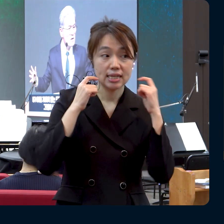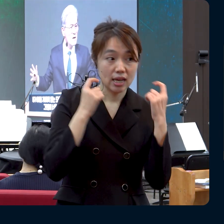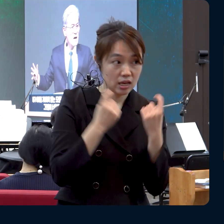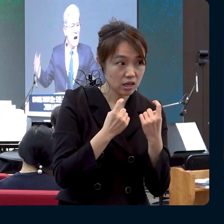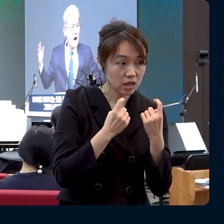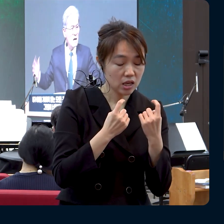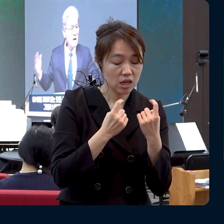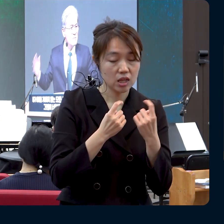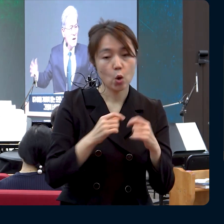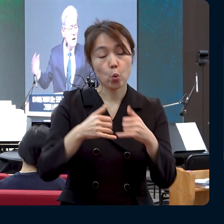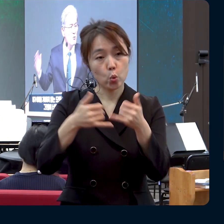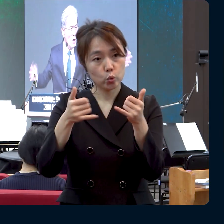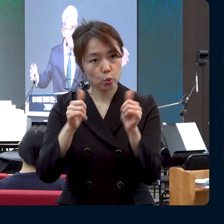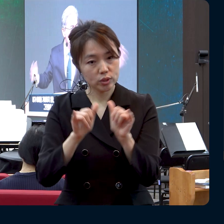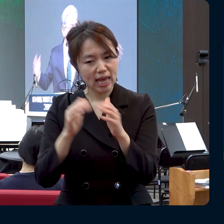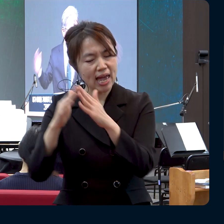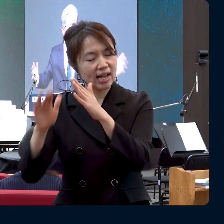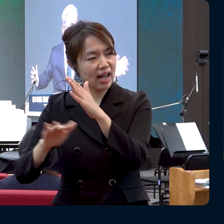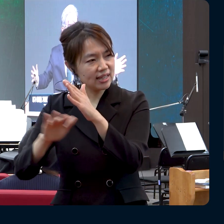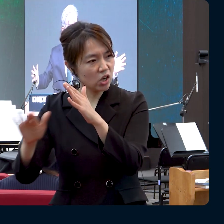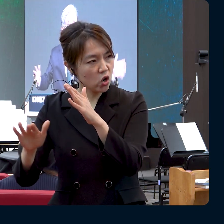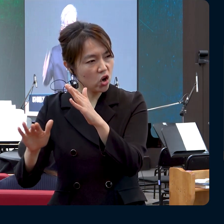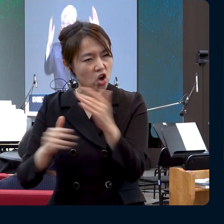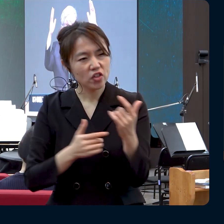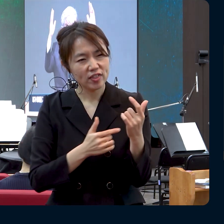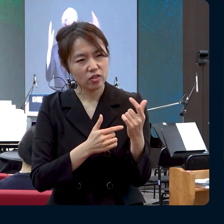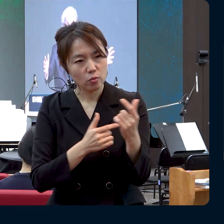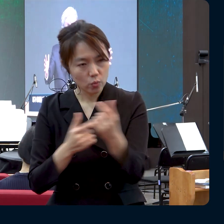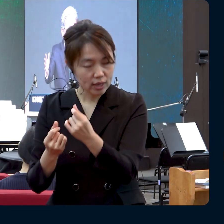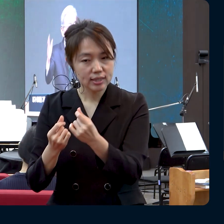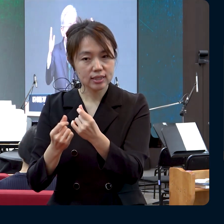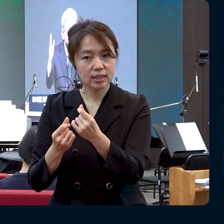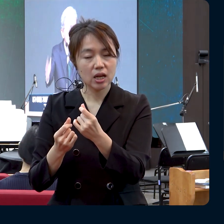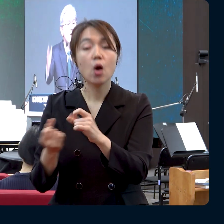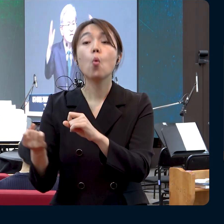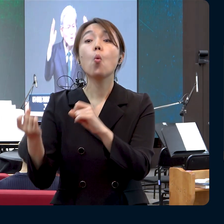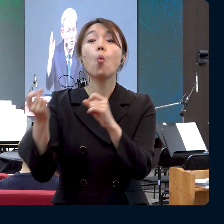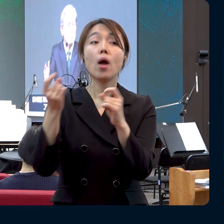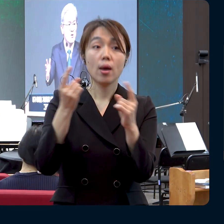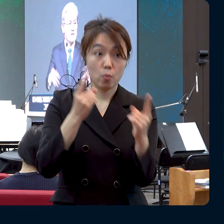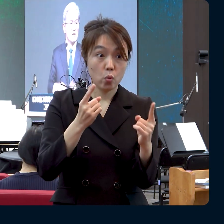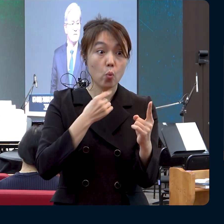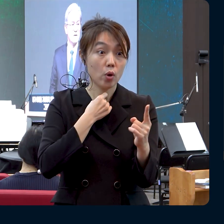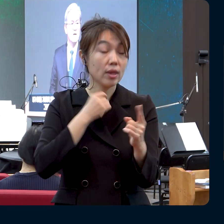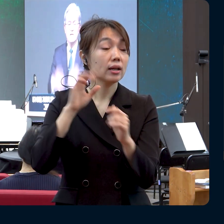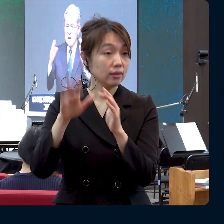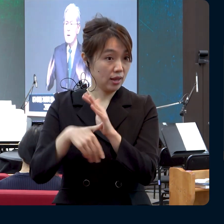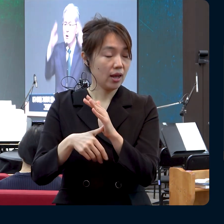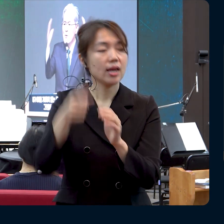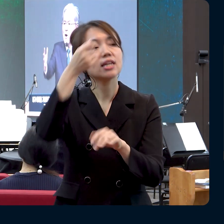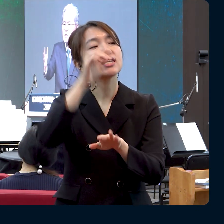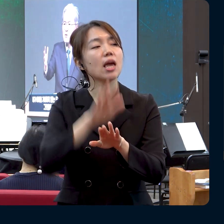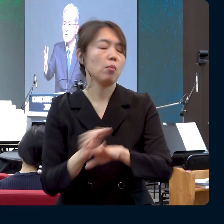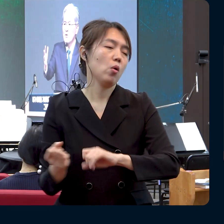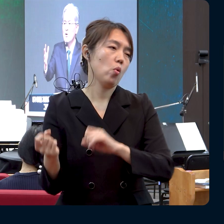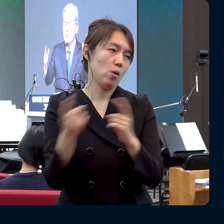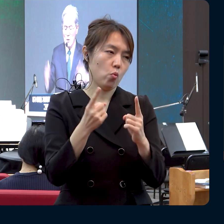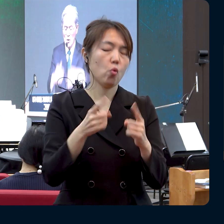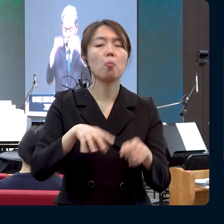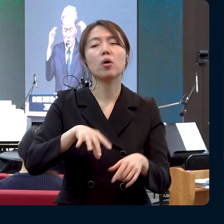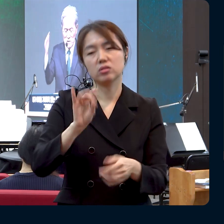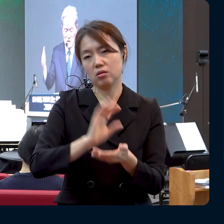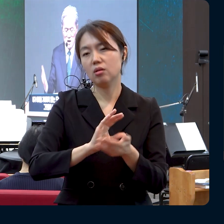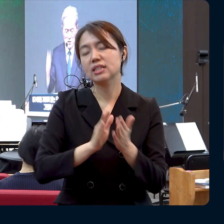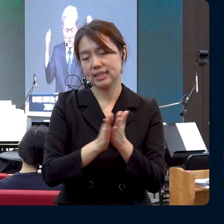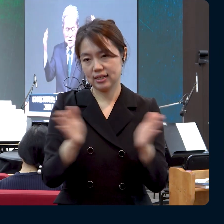그렇고 하나님의 회복의 프로젝트는요, 가장 첫 출발이 예배의 회복이에요. 예배를 회복하면서부터